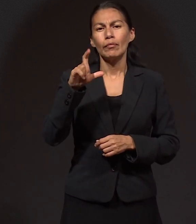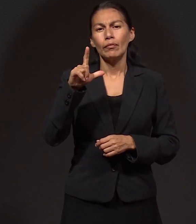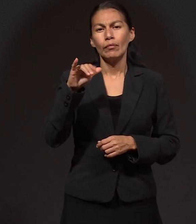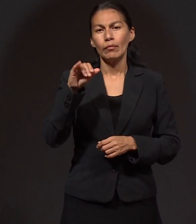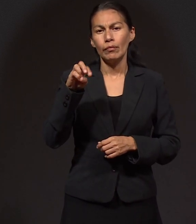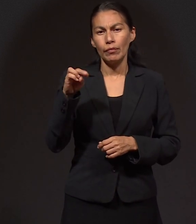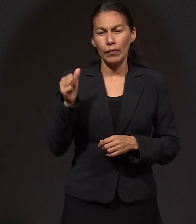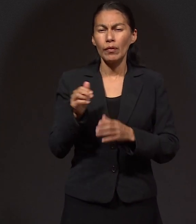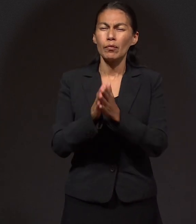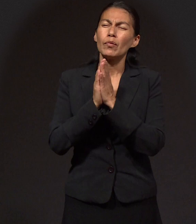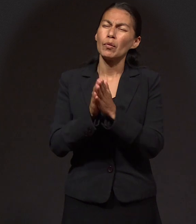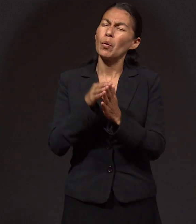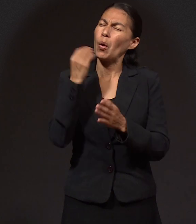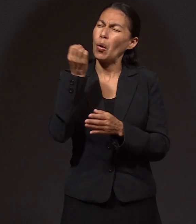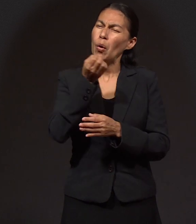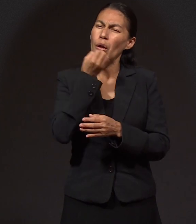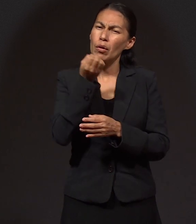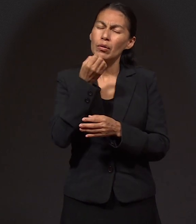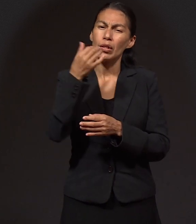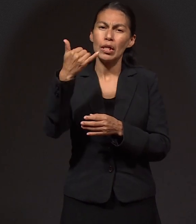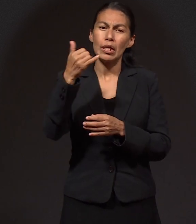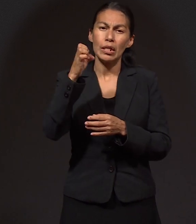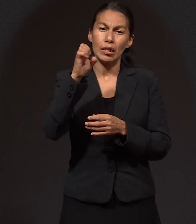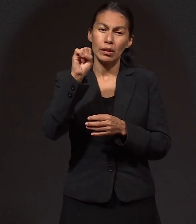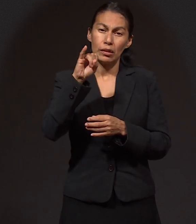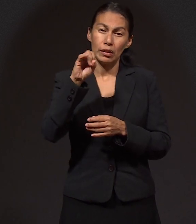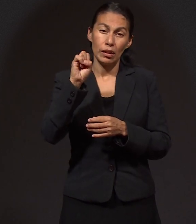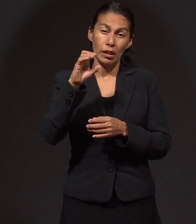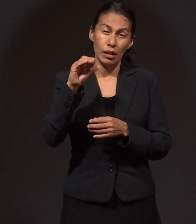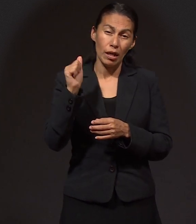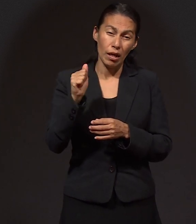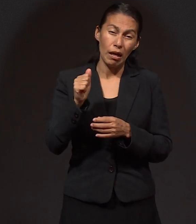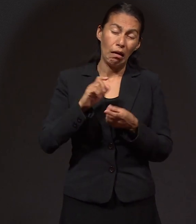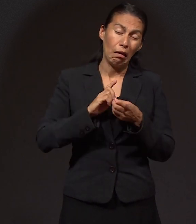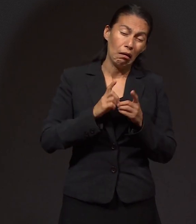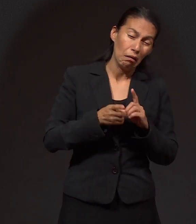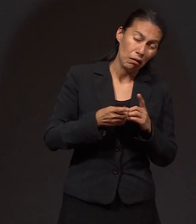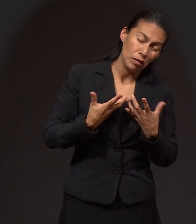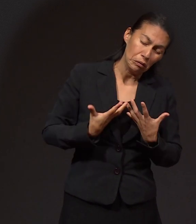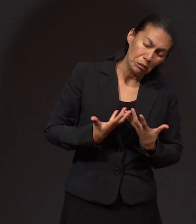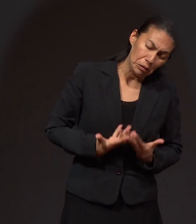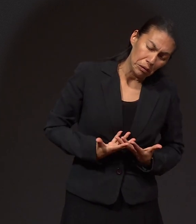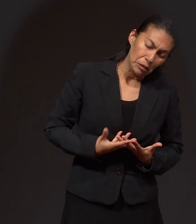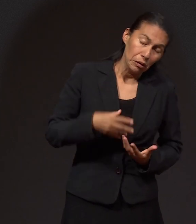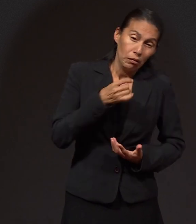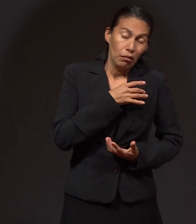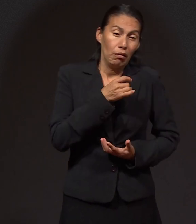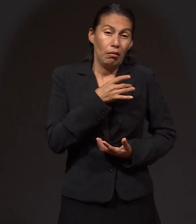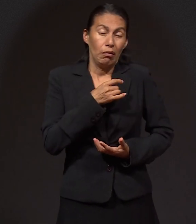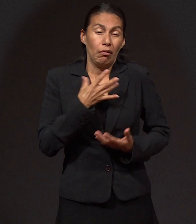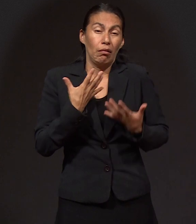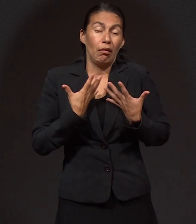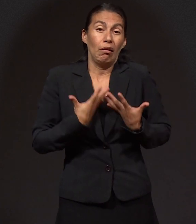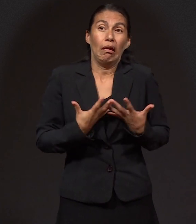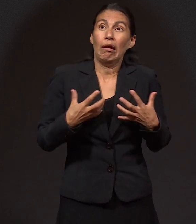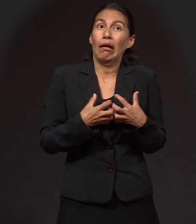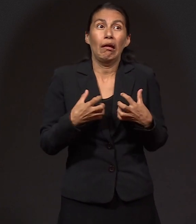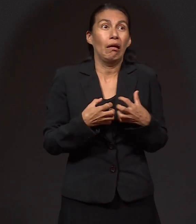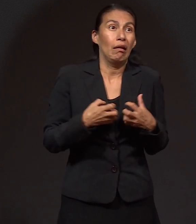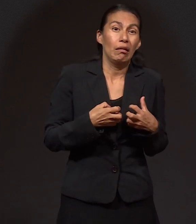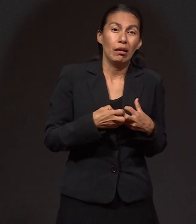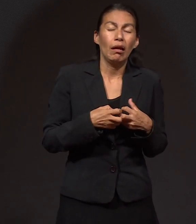pido oración por Jessica, por salud espiritual y física, por la depresión, el pánico y la